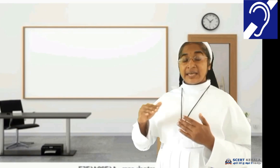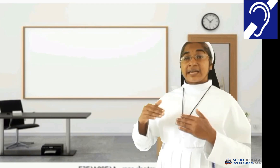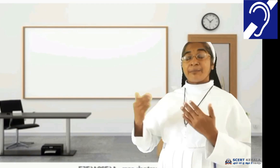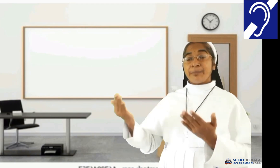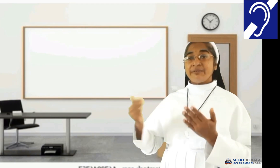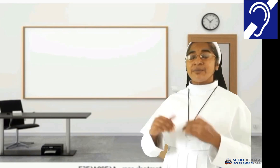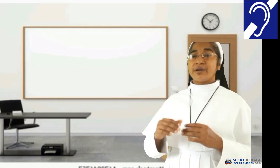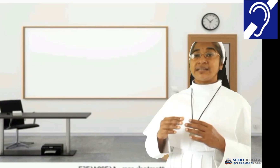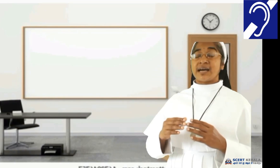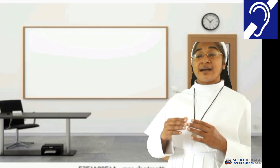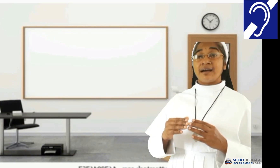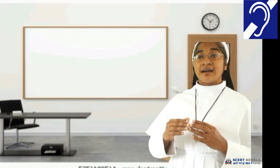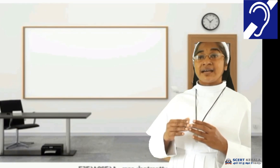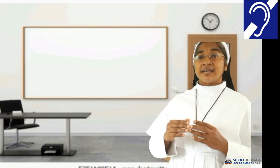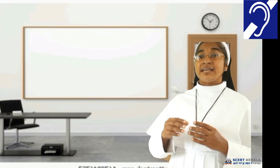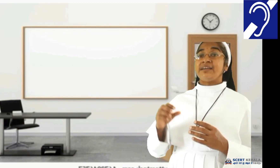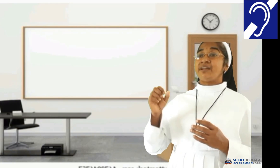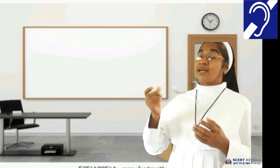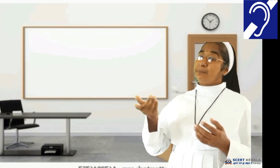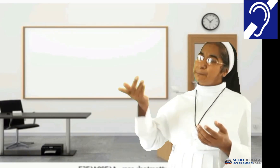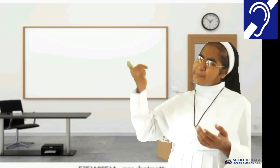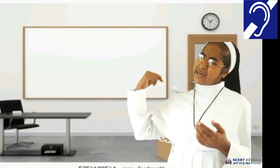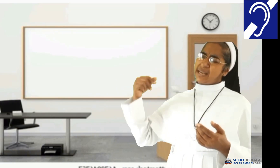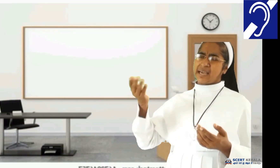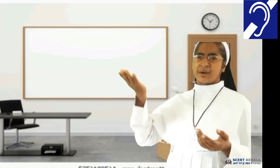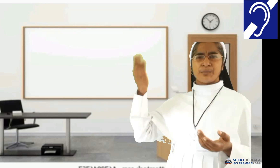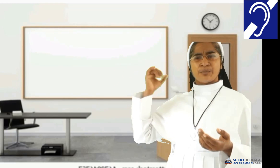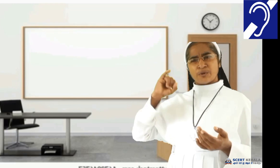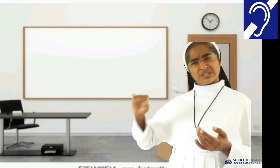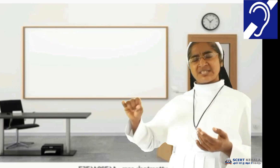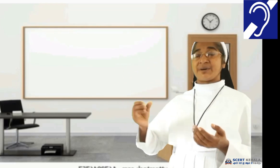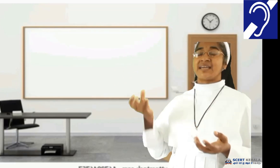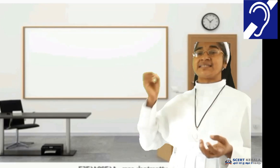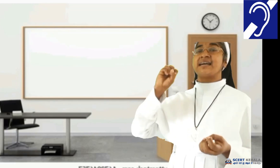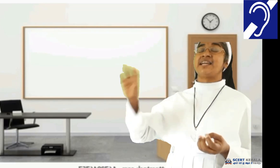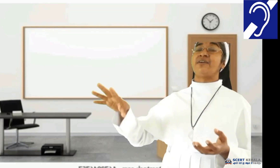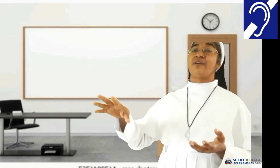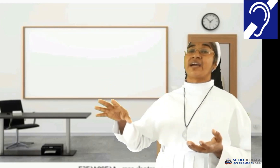ഈ കപ്പൽ വരുമ്പോഴെന്താ? ഇവര് പഴയ മോശമായ സാധനങ്ങളൊക്കെ